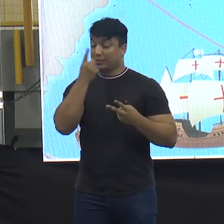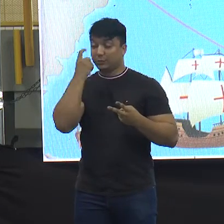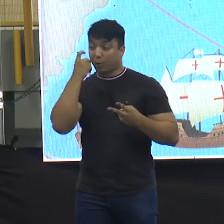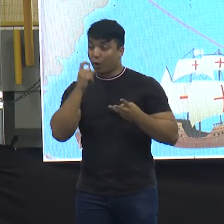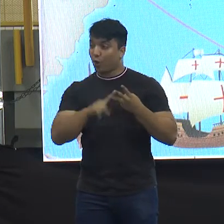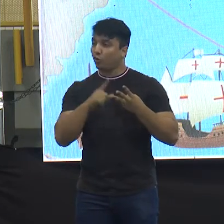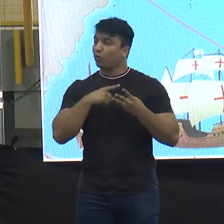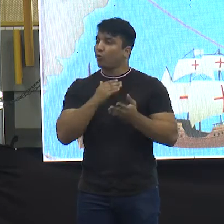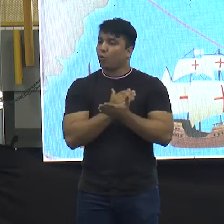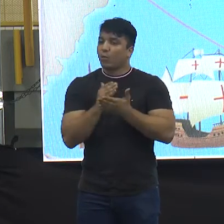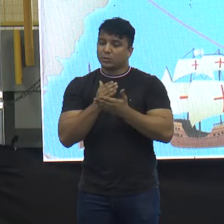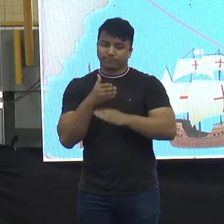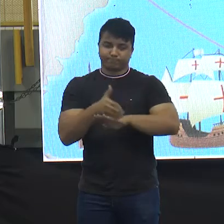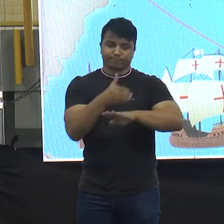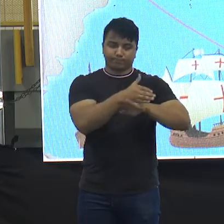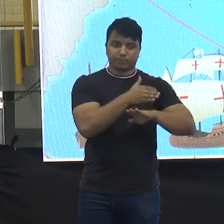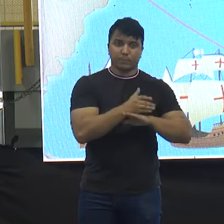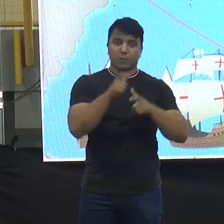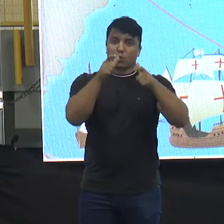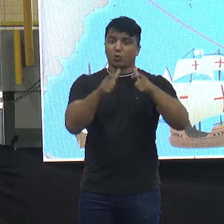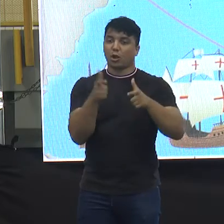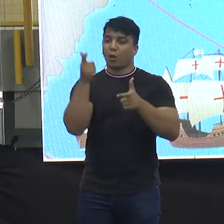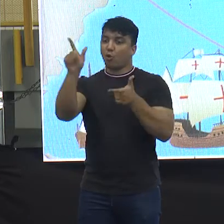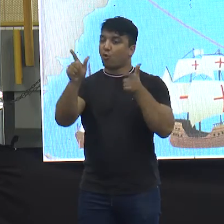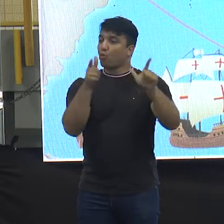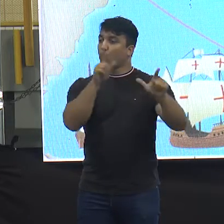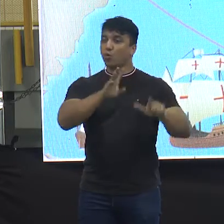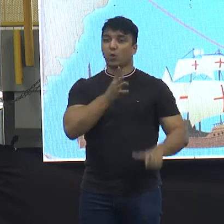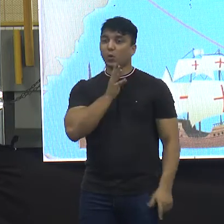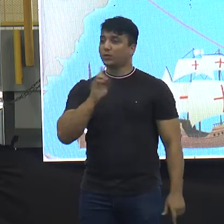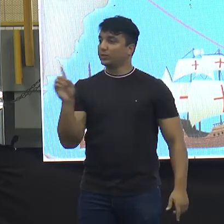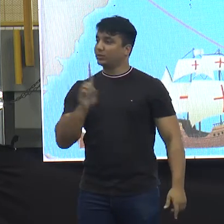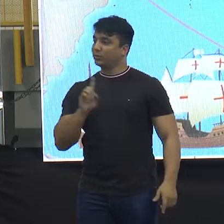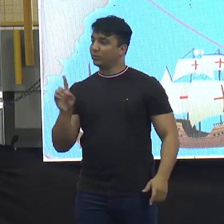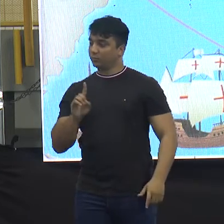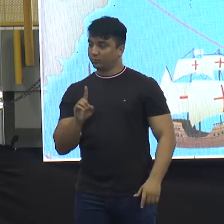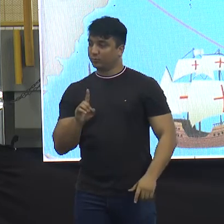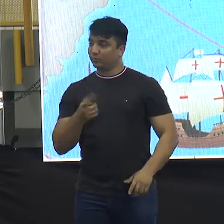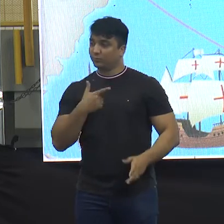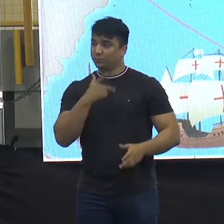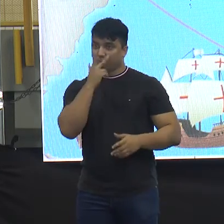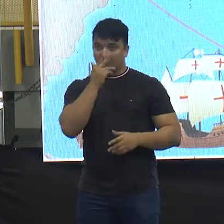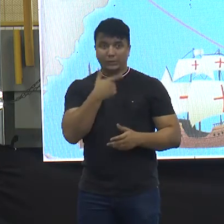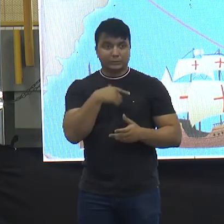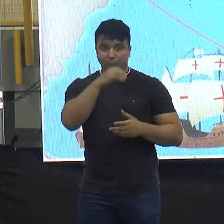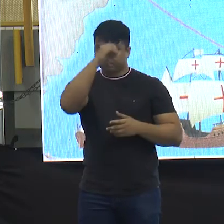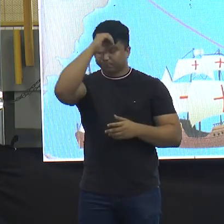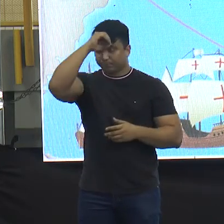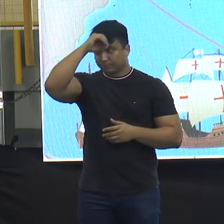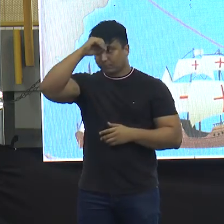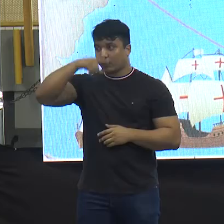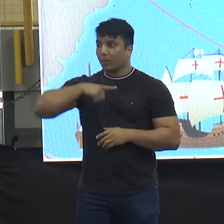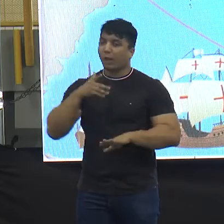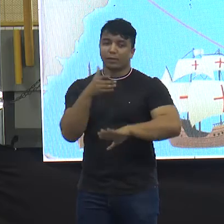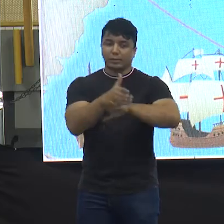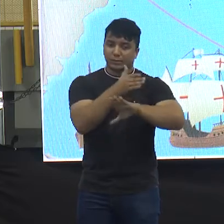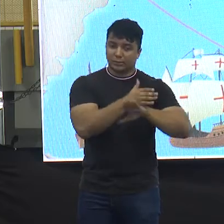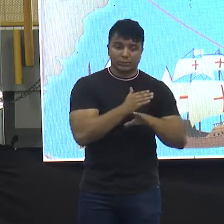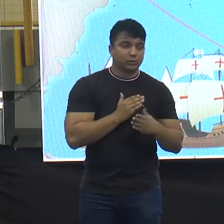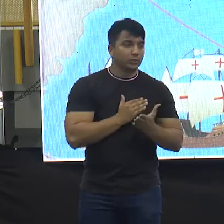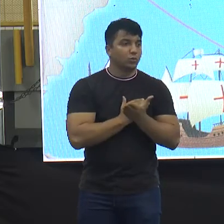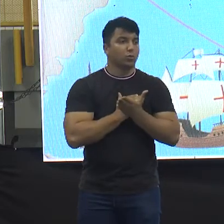a se aventurar em terras até então obscuras, desconhecidas. Começa o